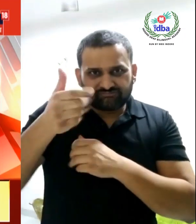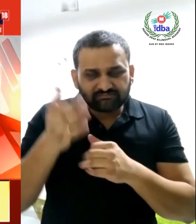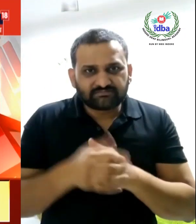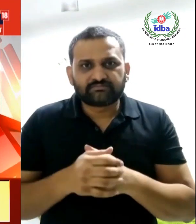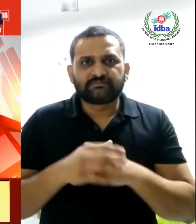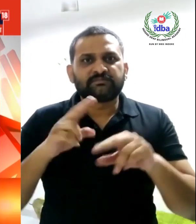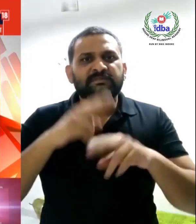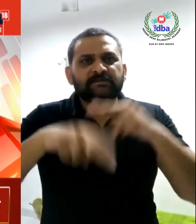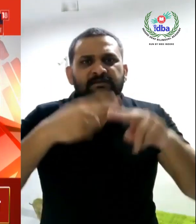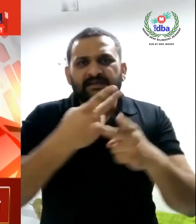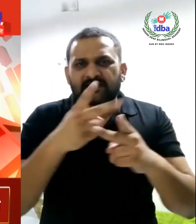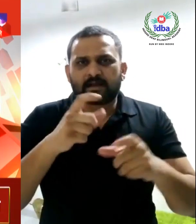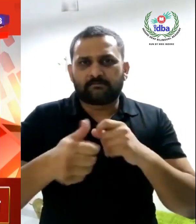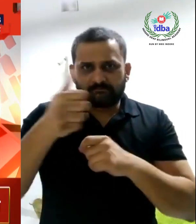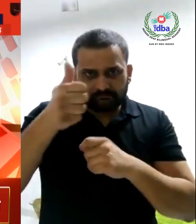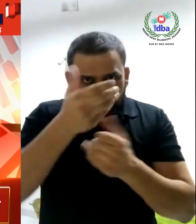बीड़ी निर्माताओं के लिए